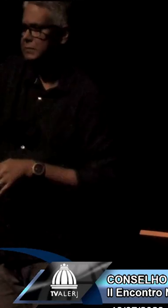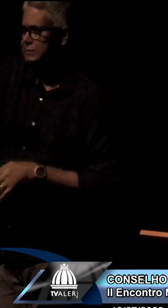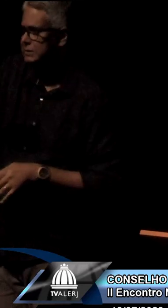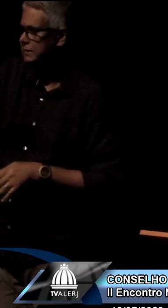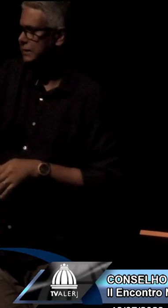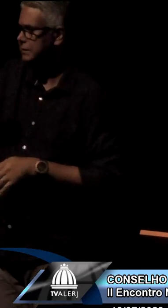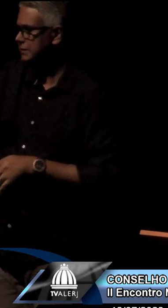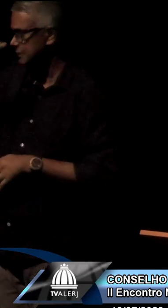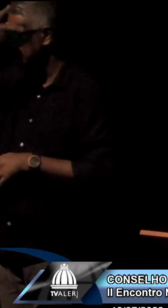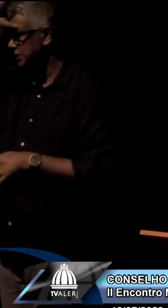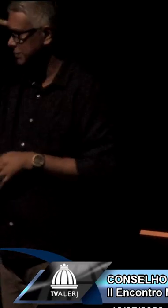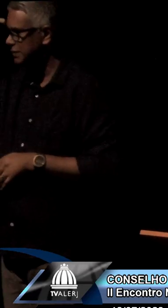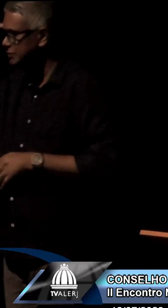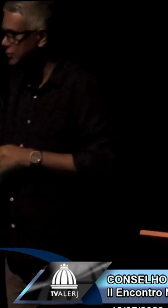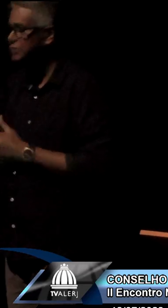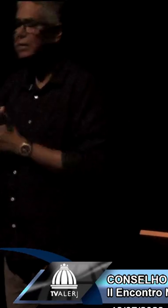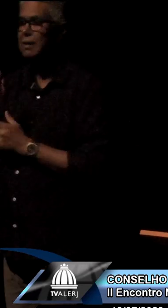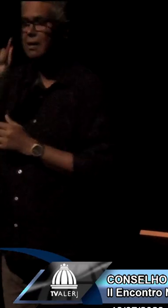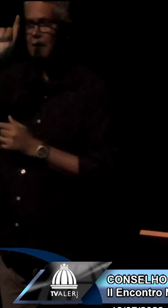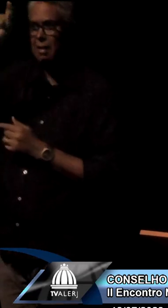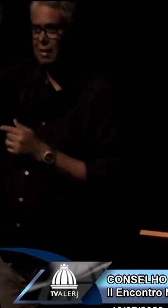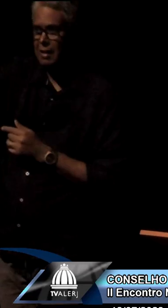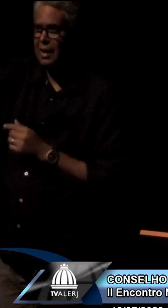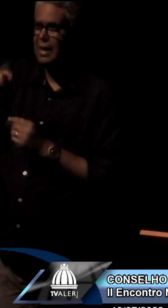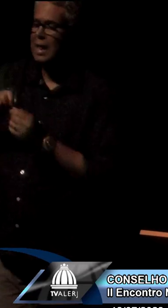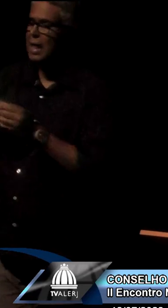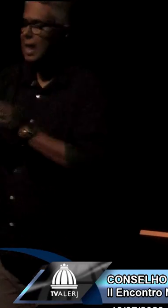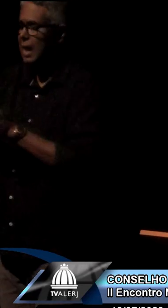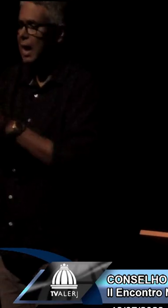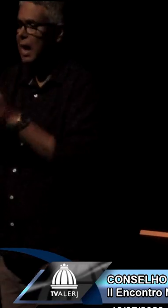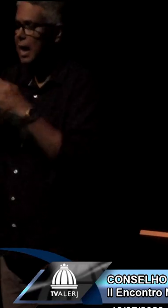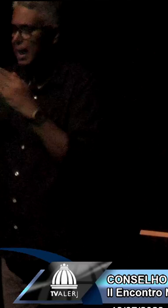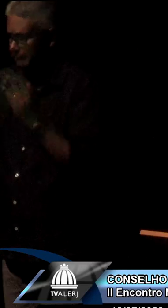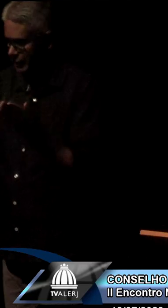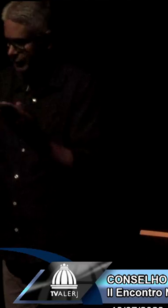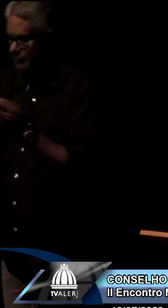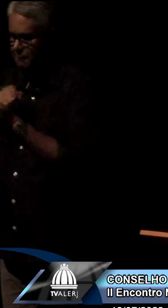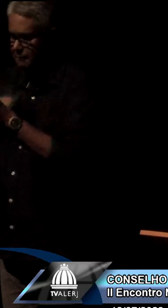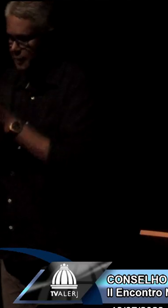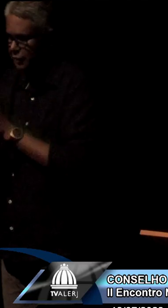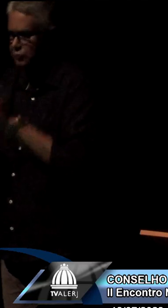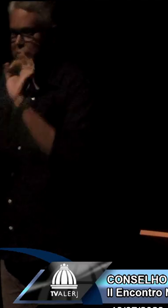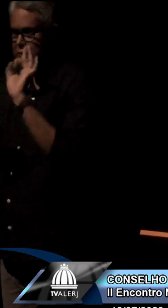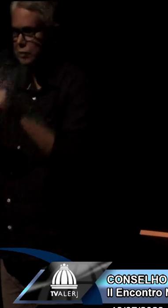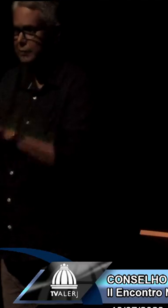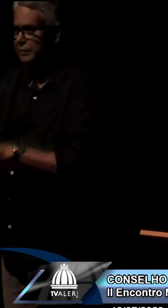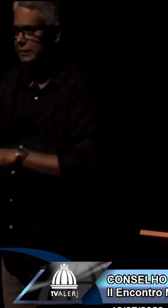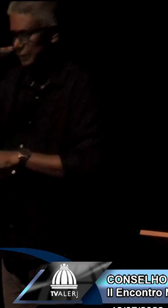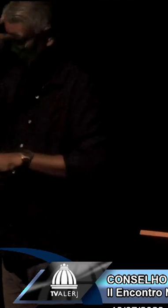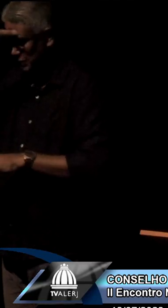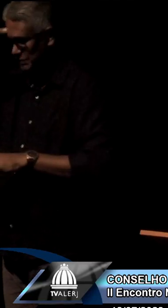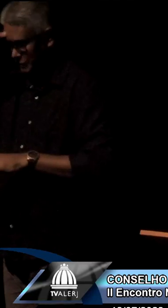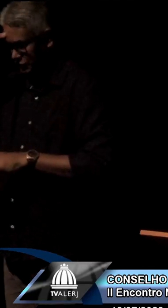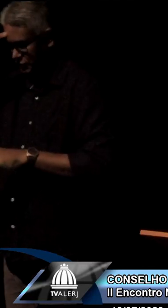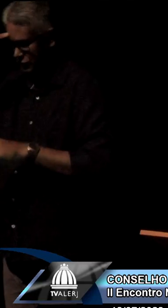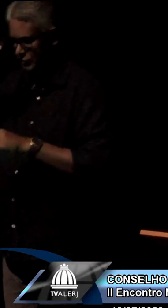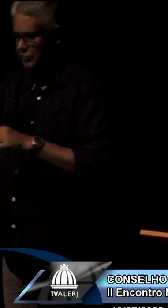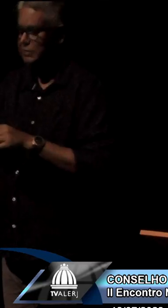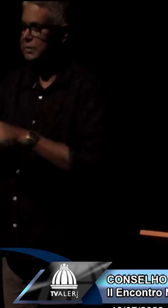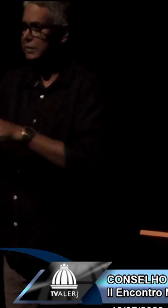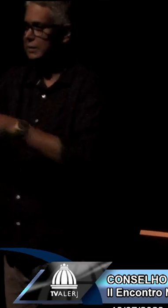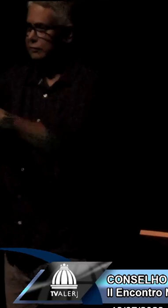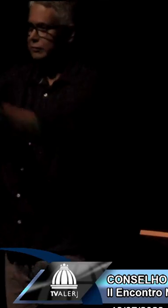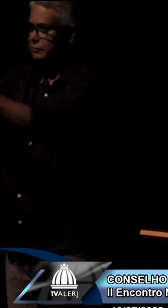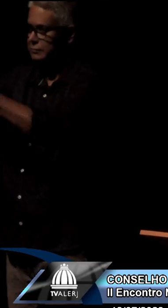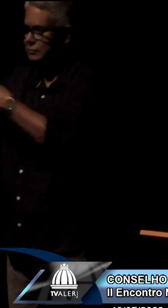e quem foi sabe que lá eles abriram perguntas para só três pessoas que estavam na plateia e aqui não nós estamos lendo o